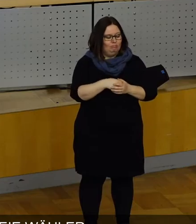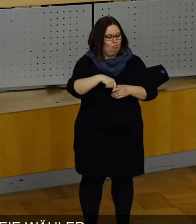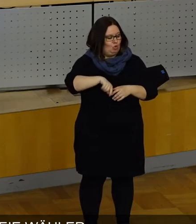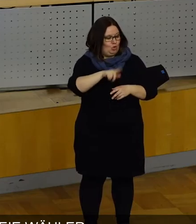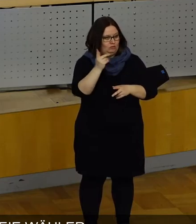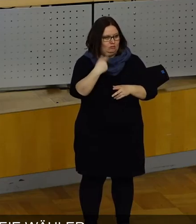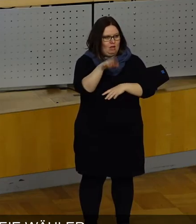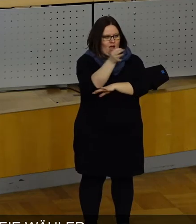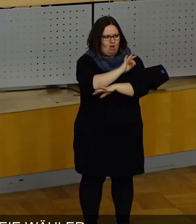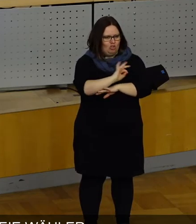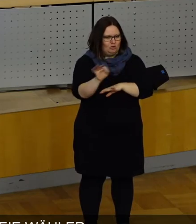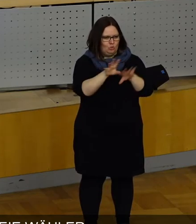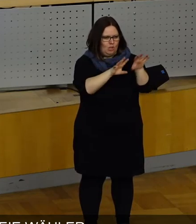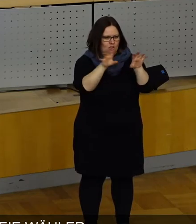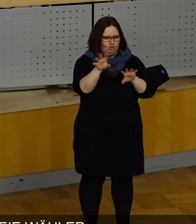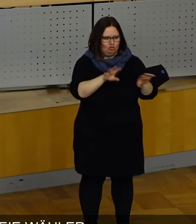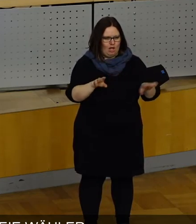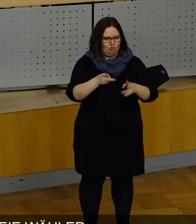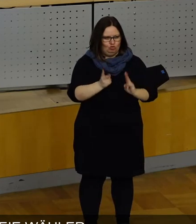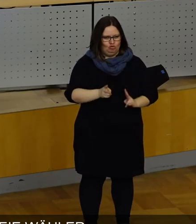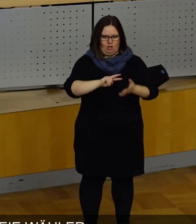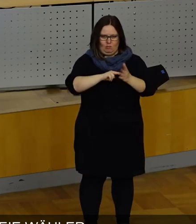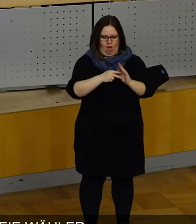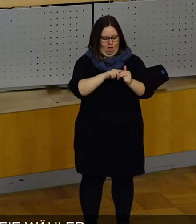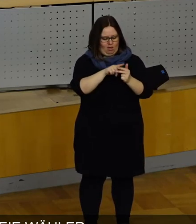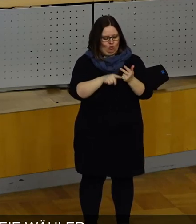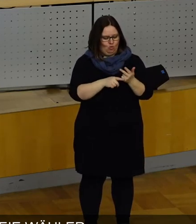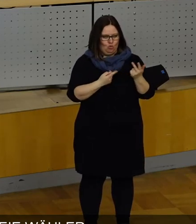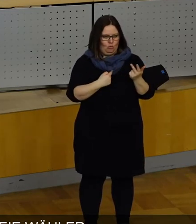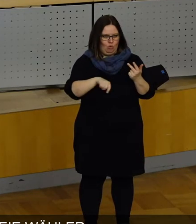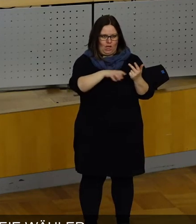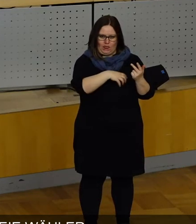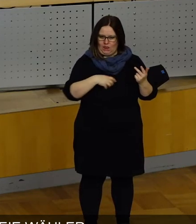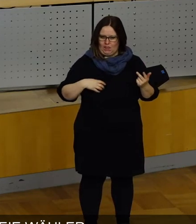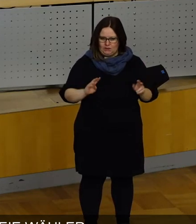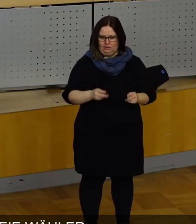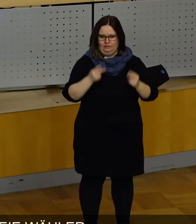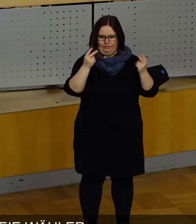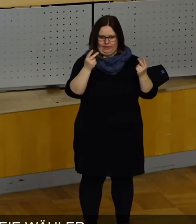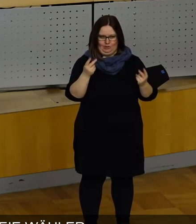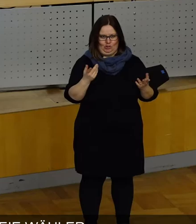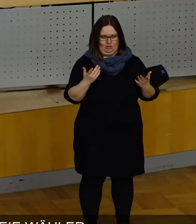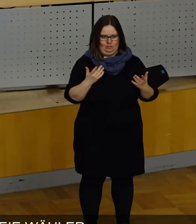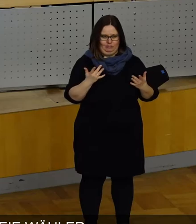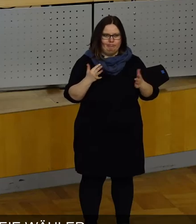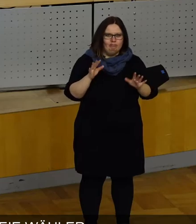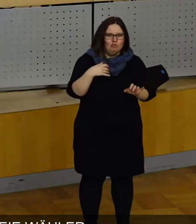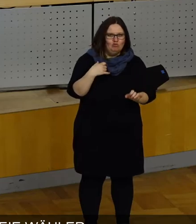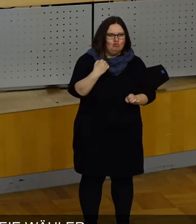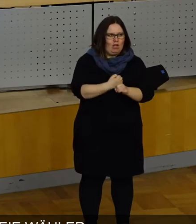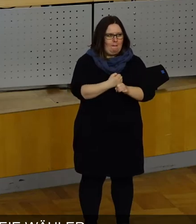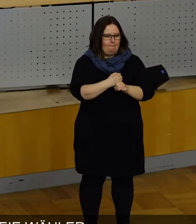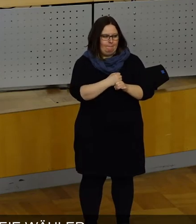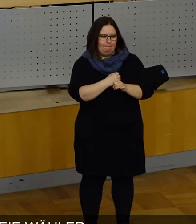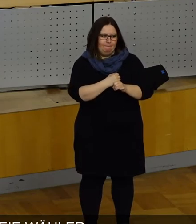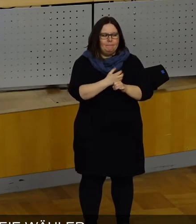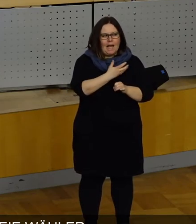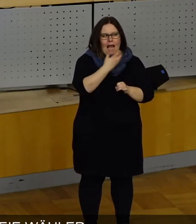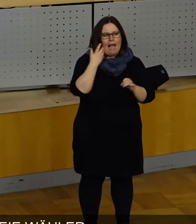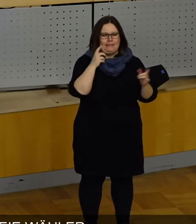Gestaltung, Architektur und Stadtplanung, das sind Themen, die die Dresdner bewegen, die in Dresden immer für sehr intensive und